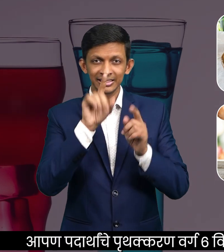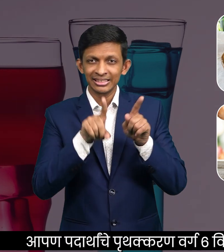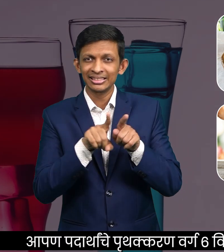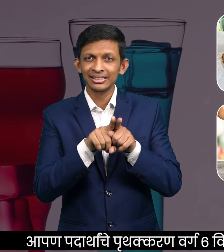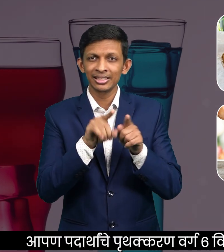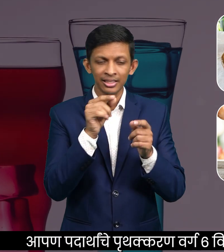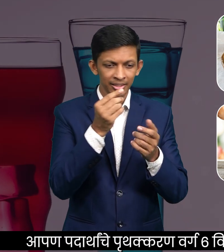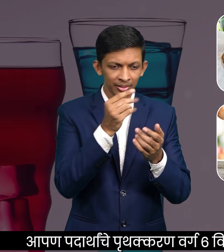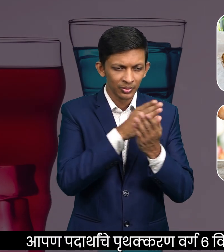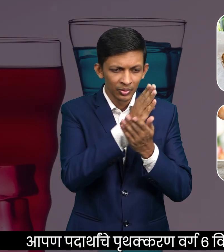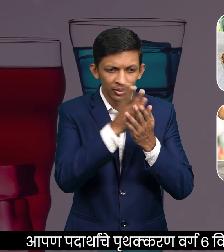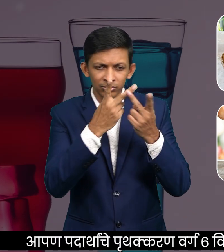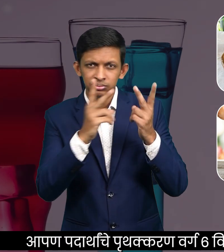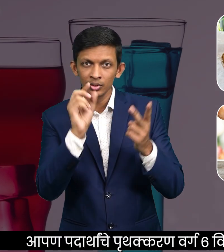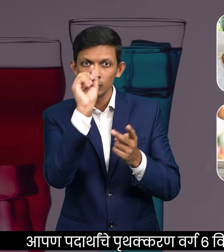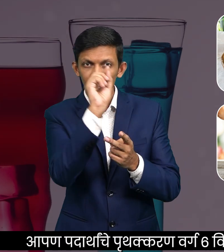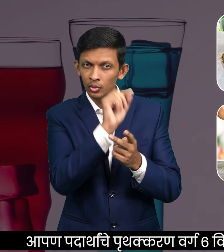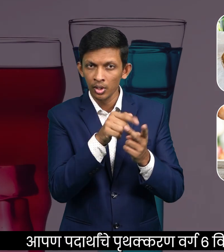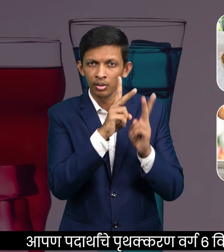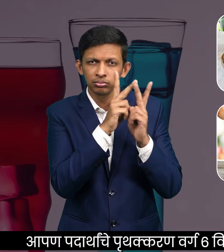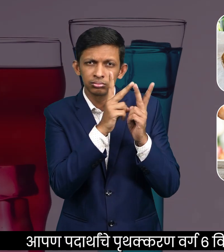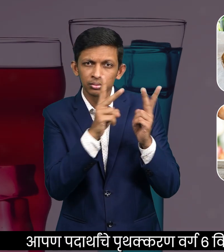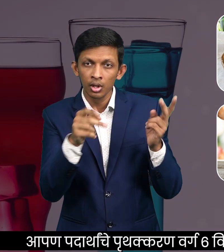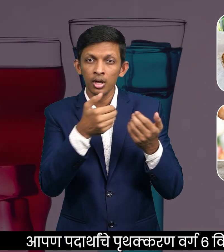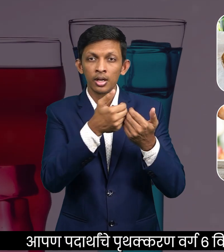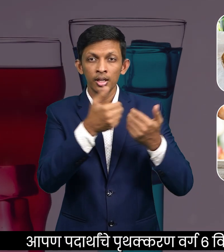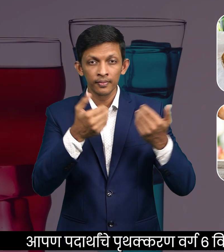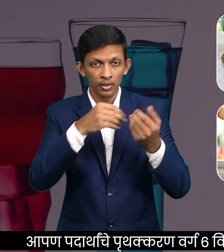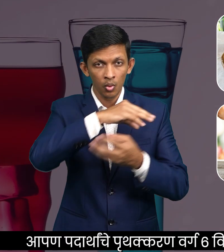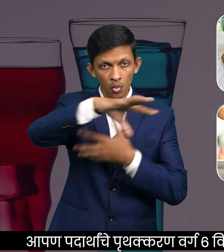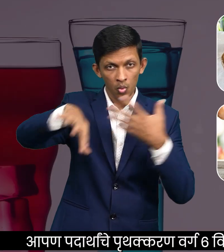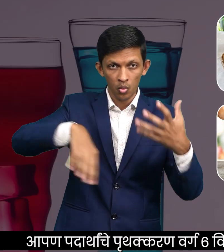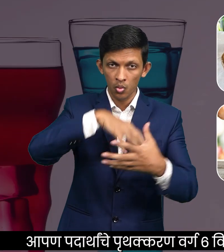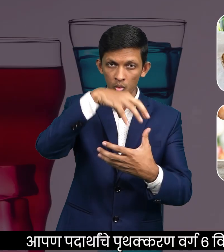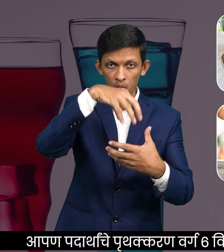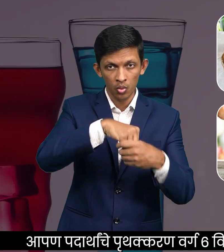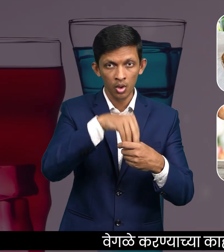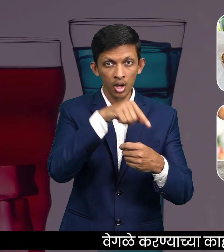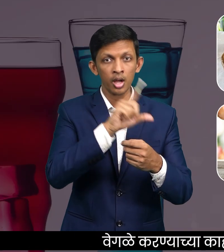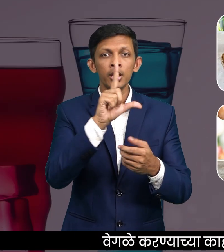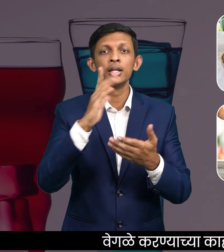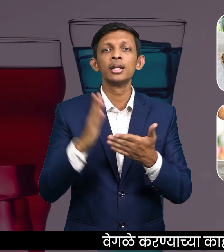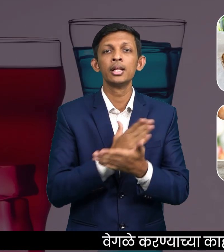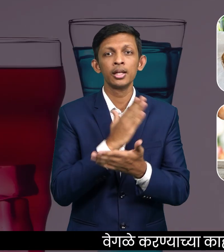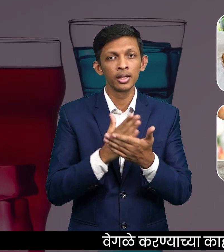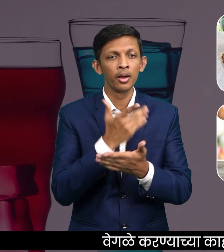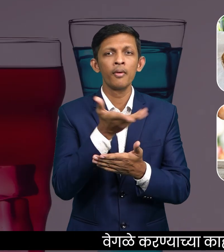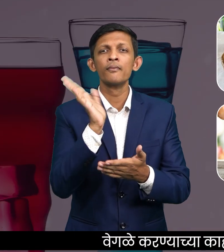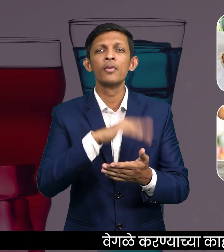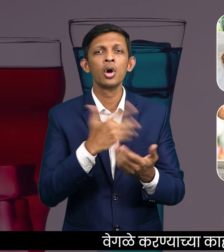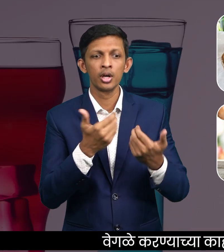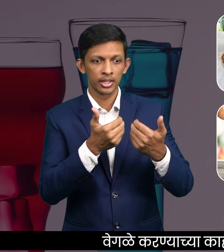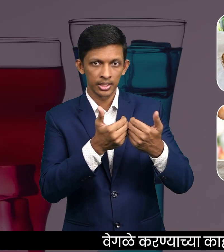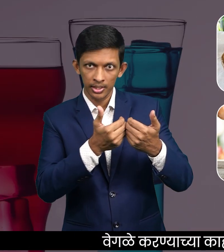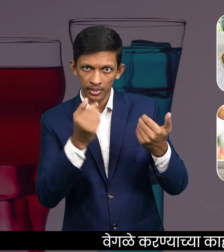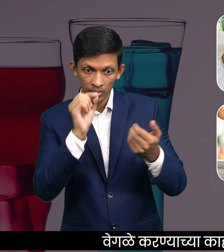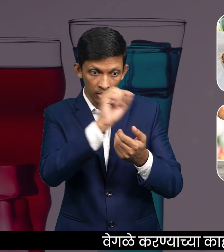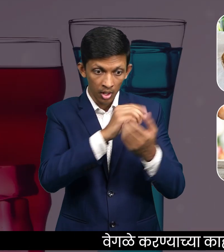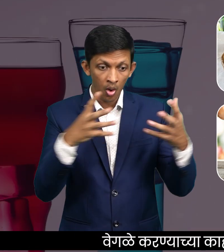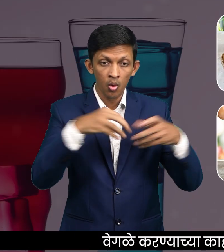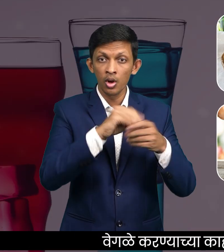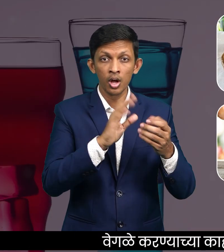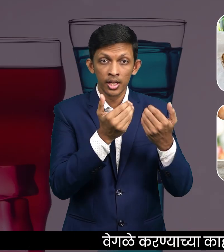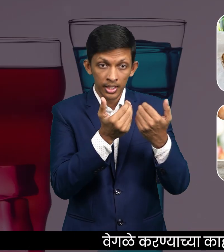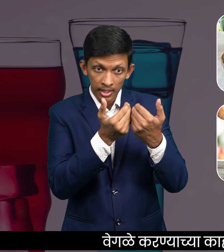आपण पदार्थाचे पृथक्करण वर्ग 6 विज्ञान या धड्यातून एकत्र मिसळलेले पदार्थ वेगळे करण्याच्या काही सोप्या पद्धतींवर